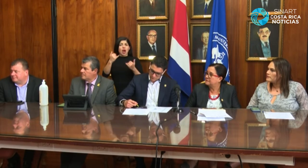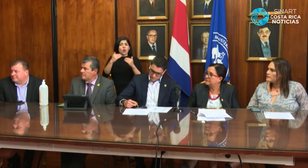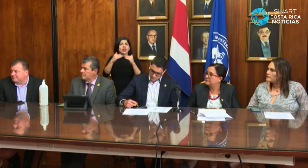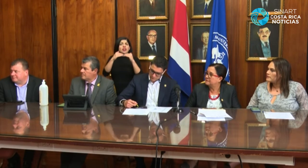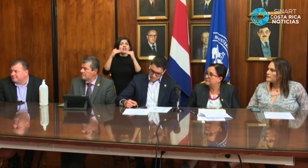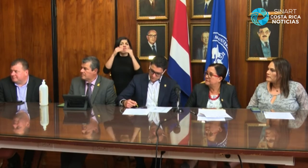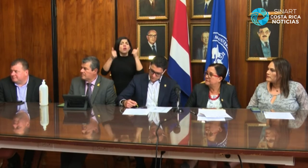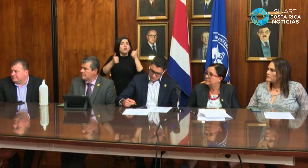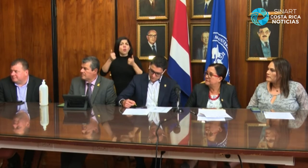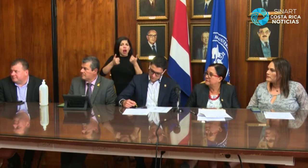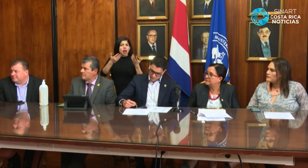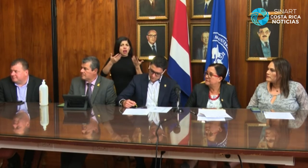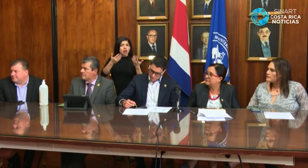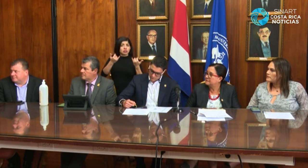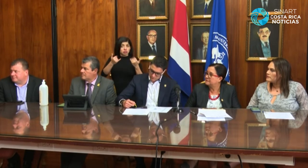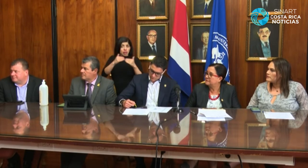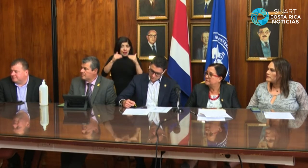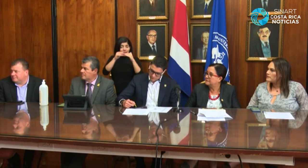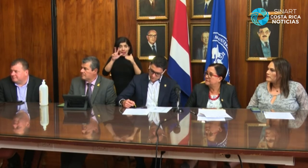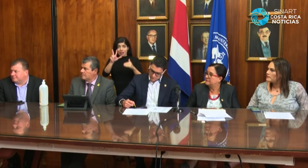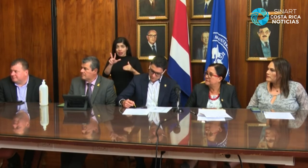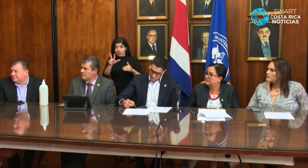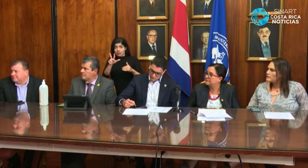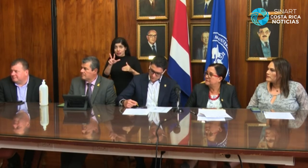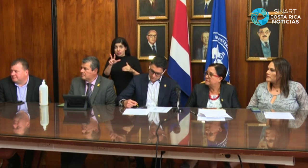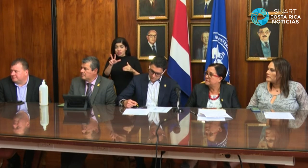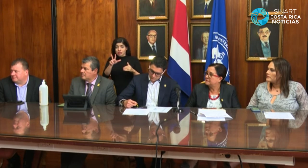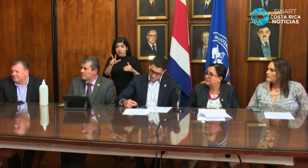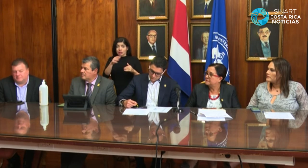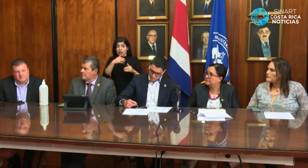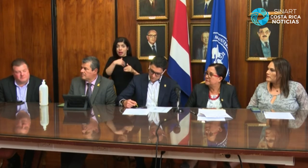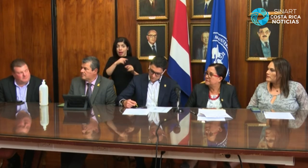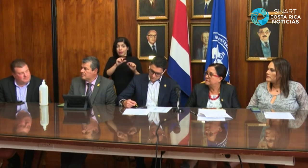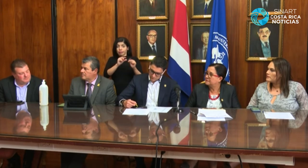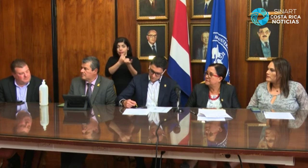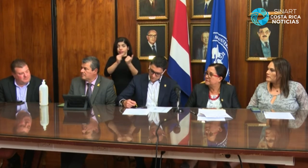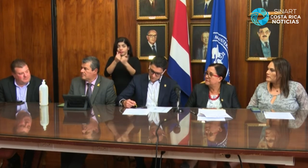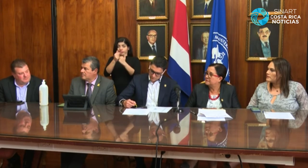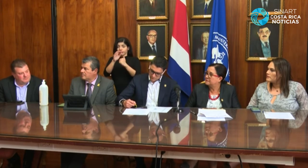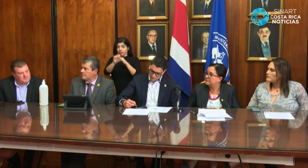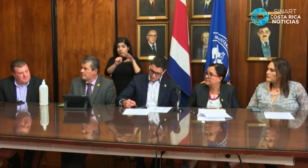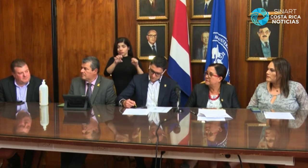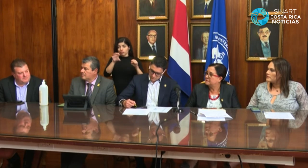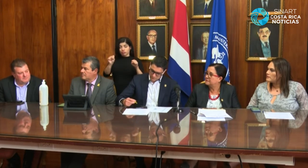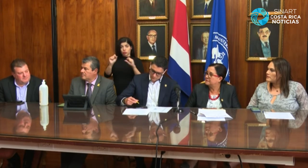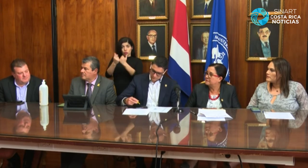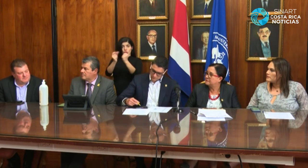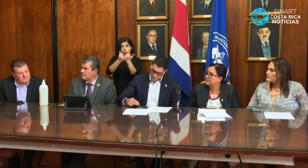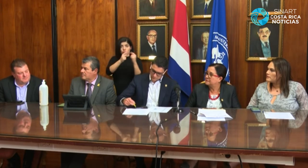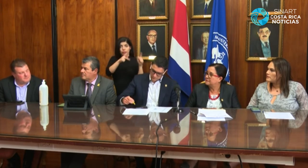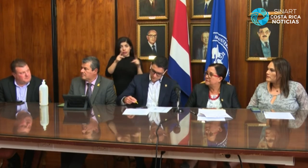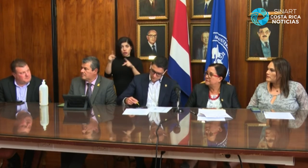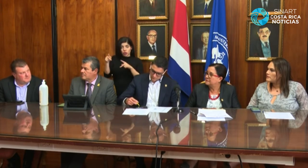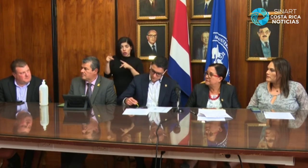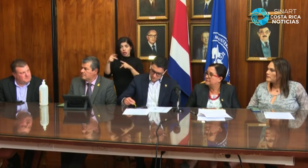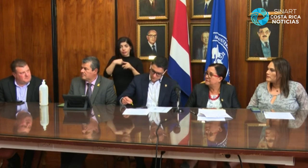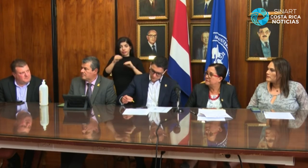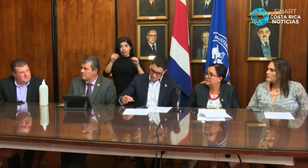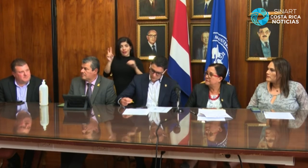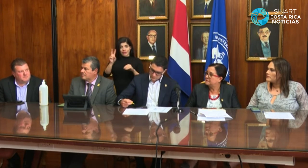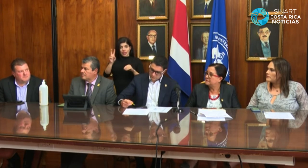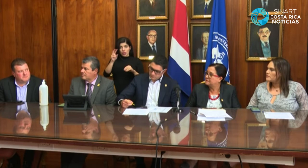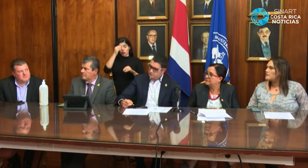está? Estará ya en nivel 3, cuando ya hay clusters ahí identificados contagiados de personas transmitiendo